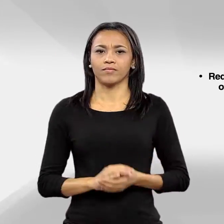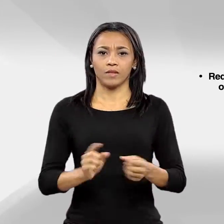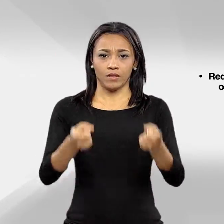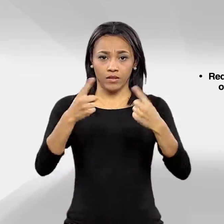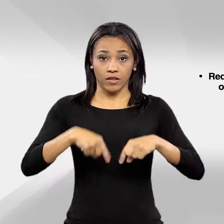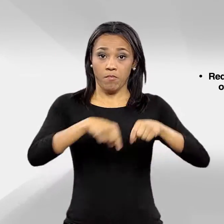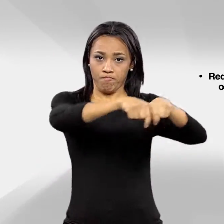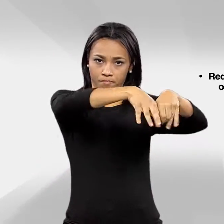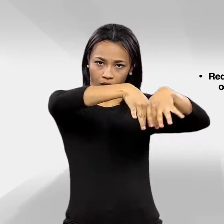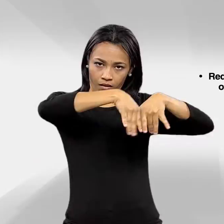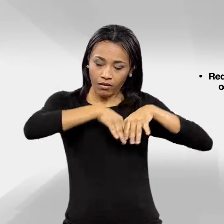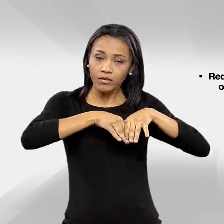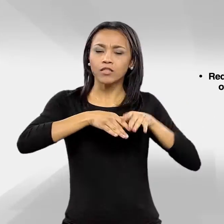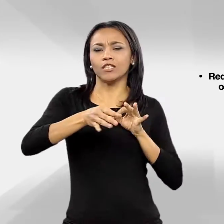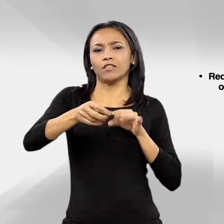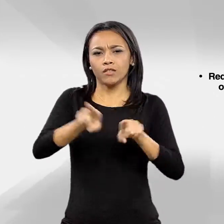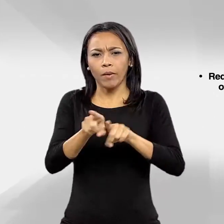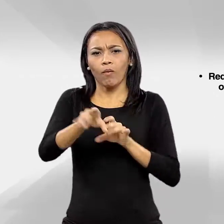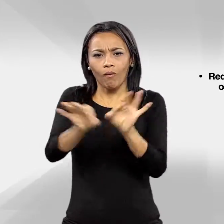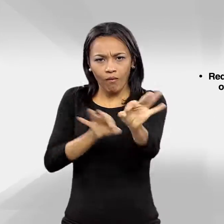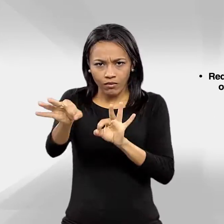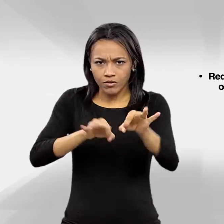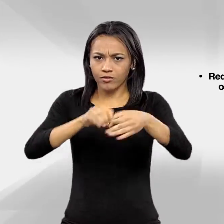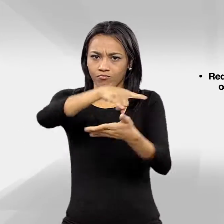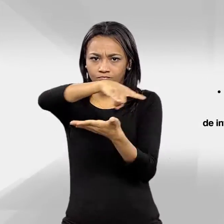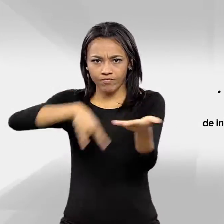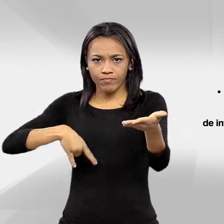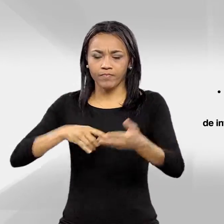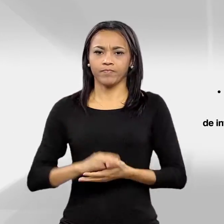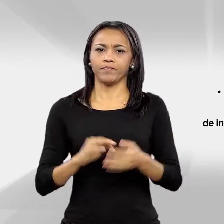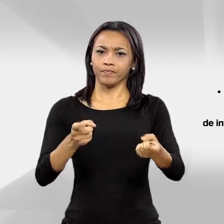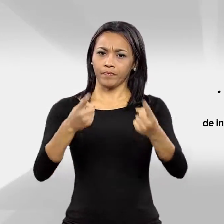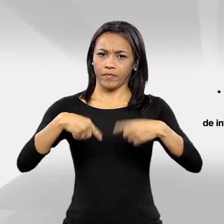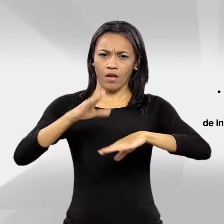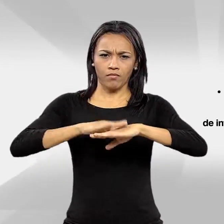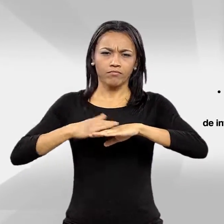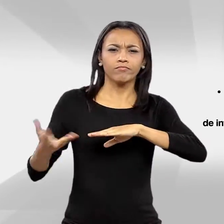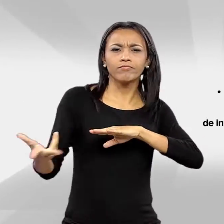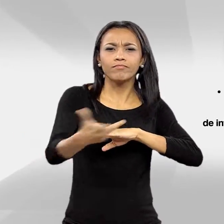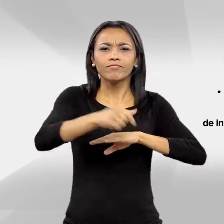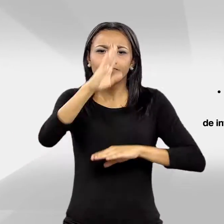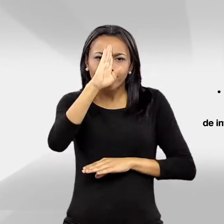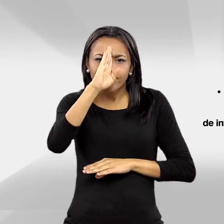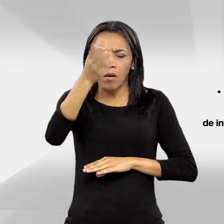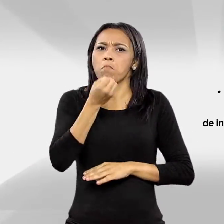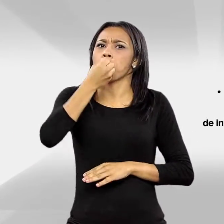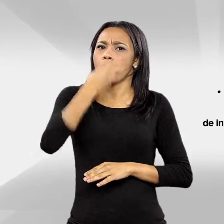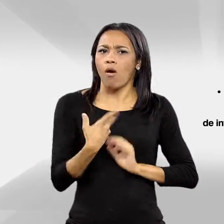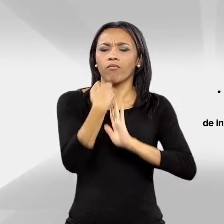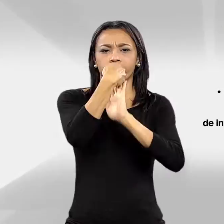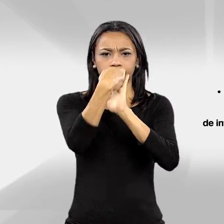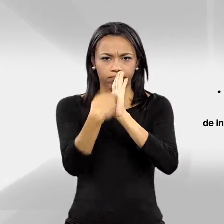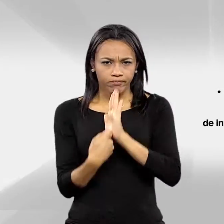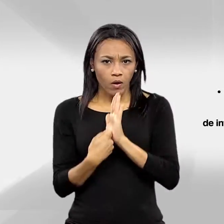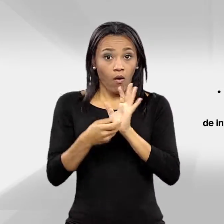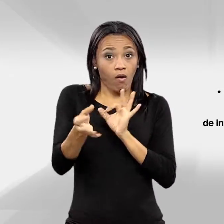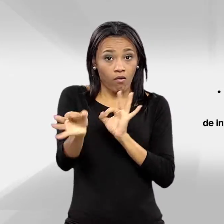e organização de documentação habilidades preferenciais boa redação organização